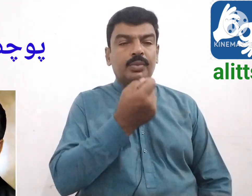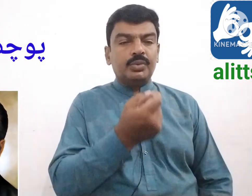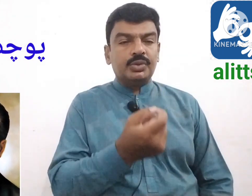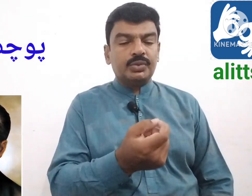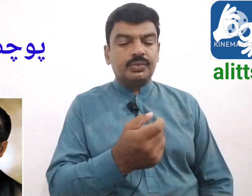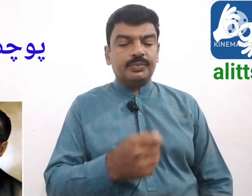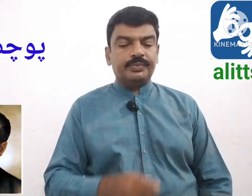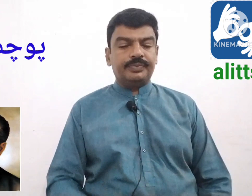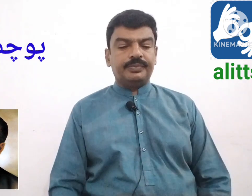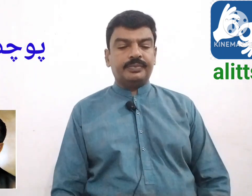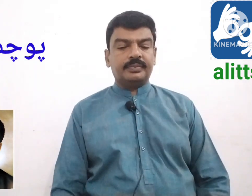पूछूं